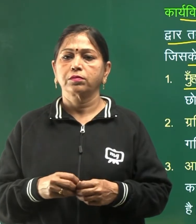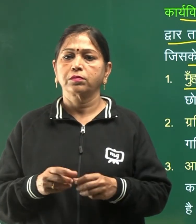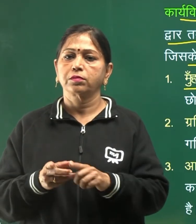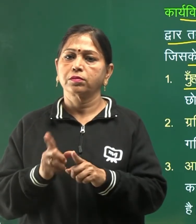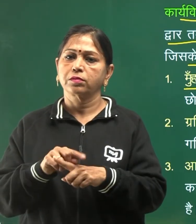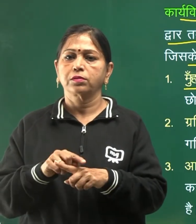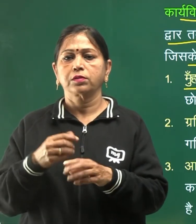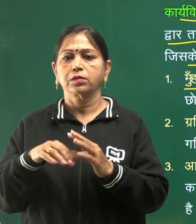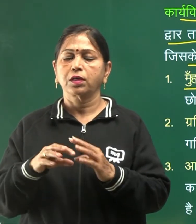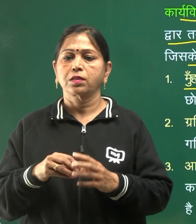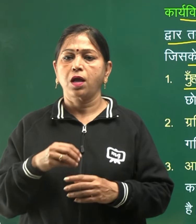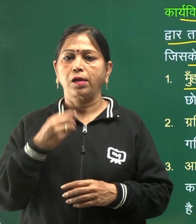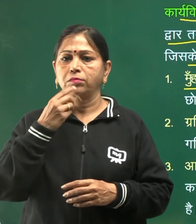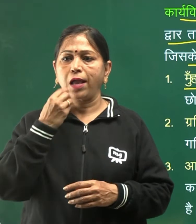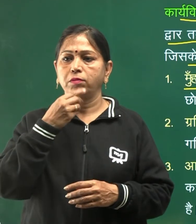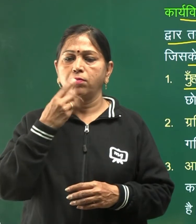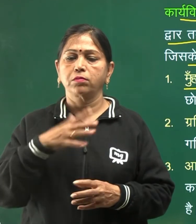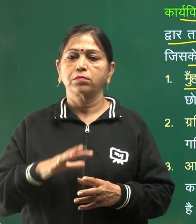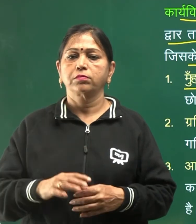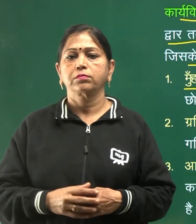बदला जाता है।